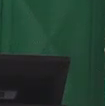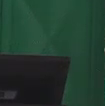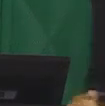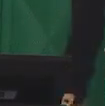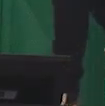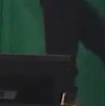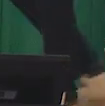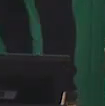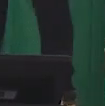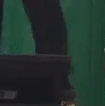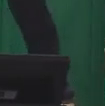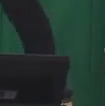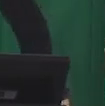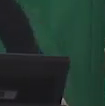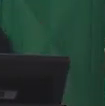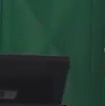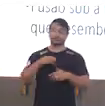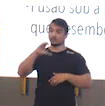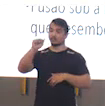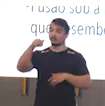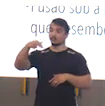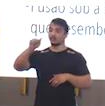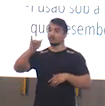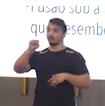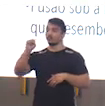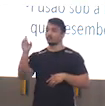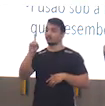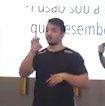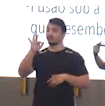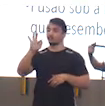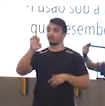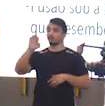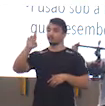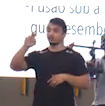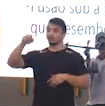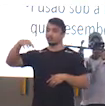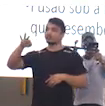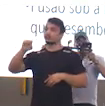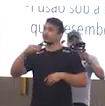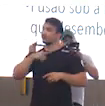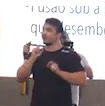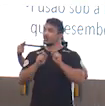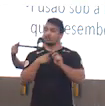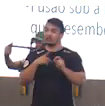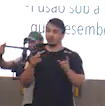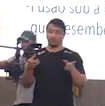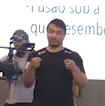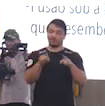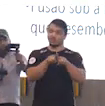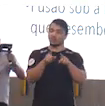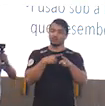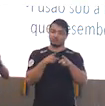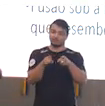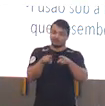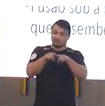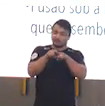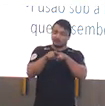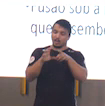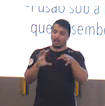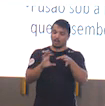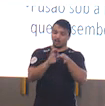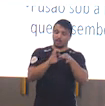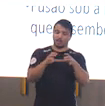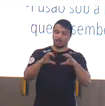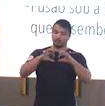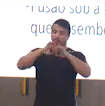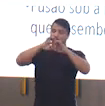passar. Os canais deferentes são exatamente um par de tubos que ligam os epidídimos